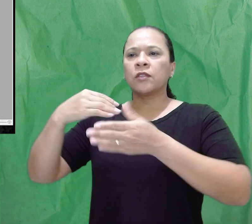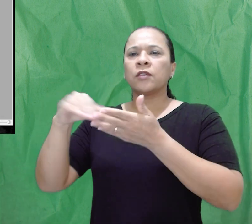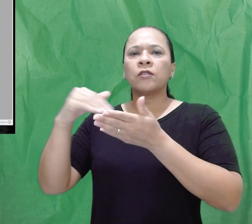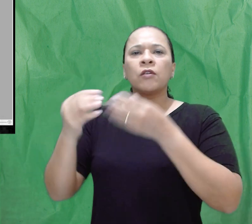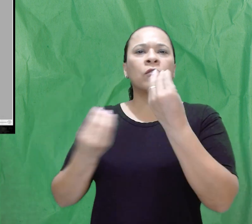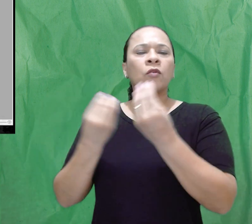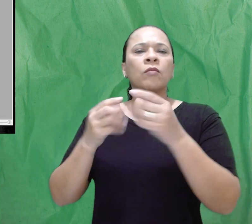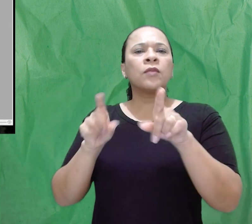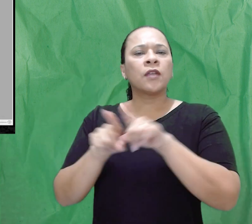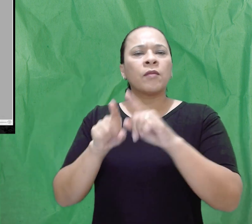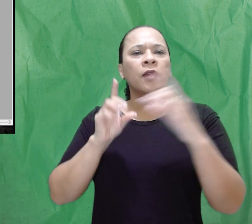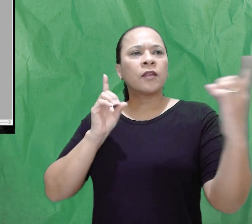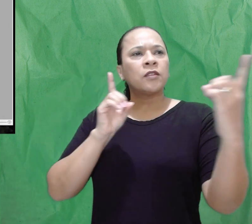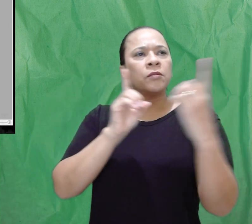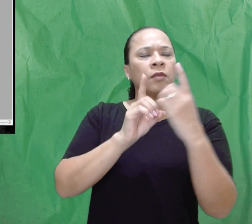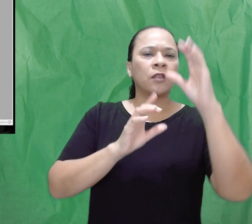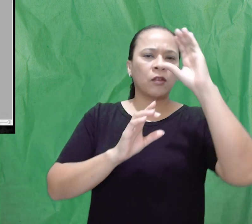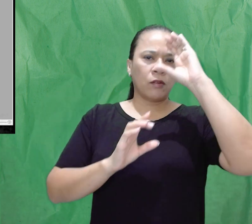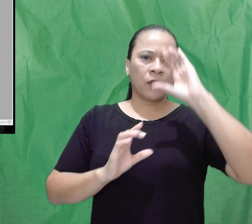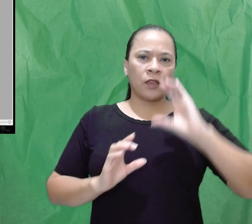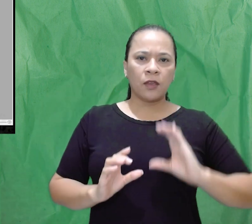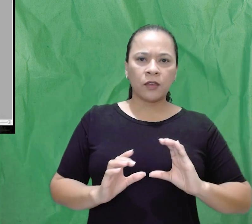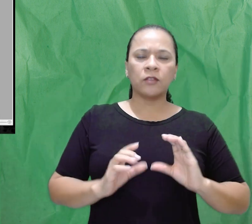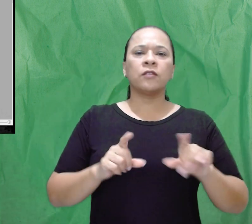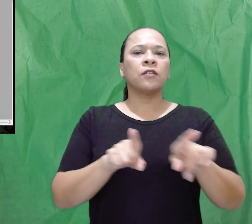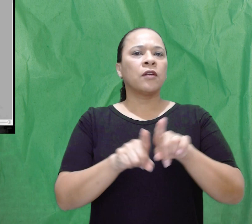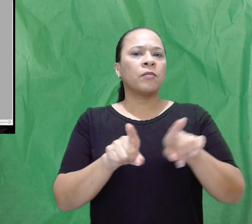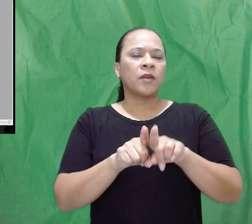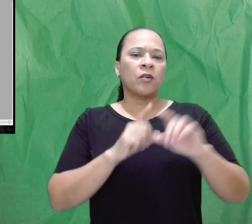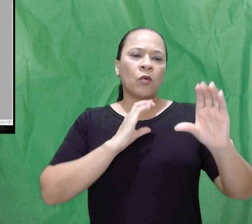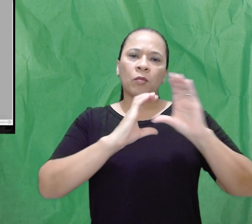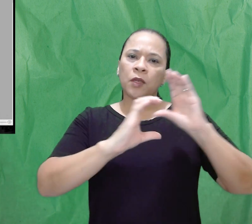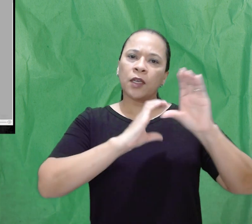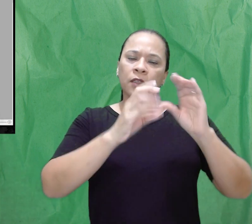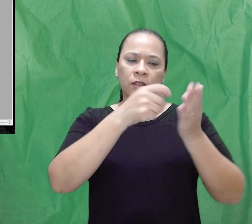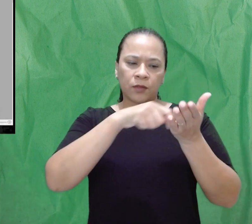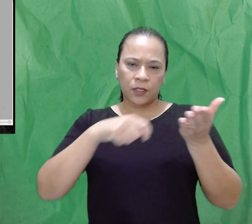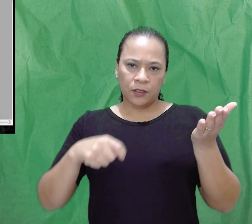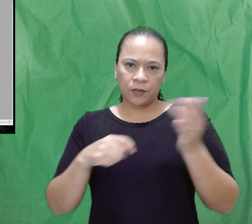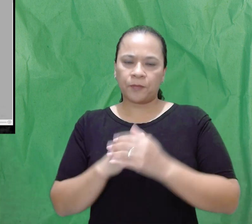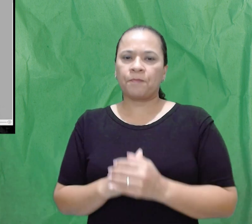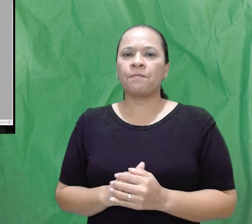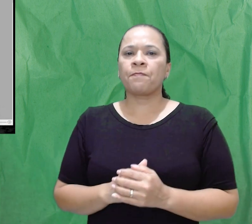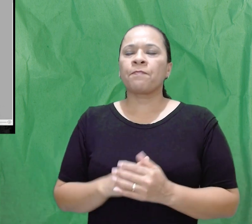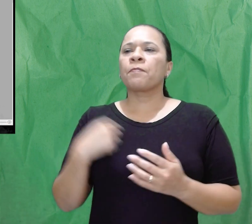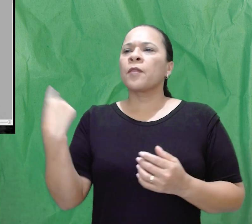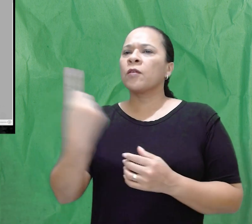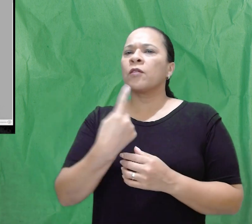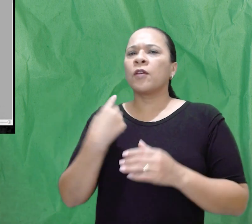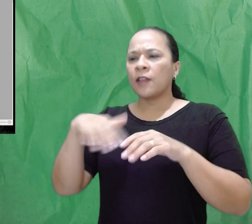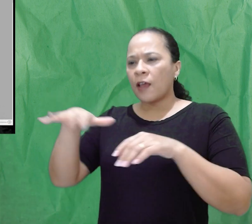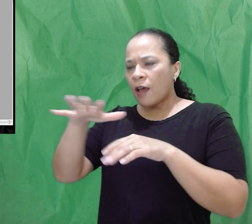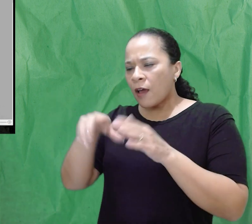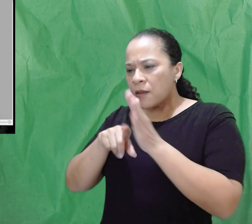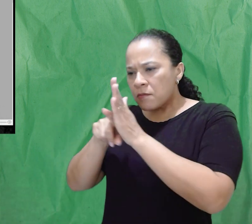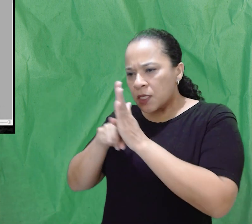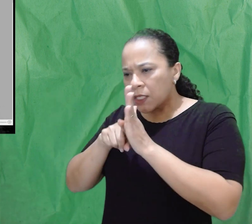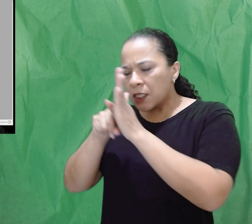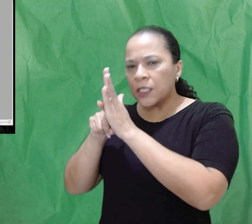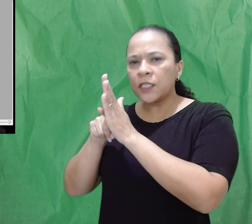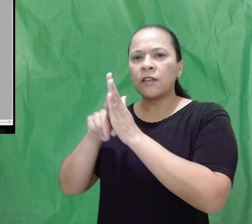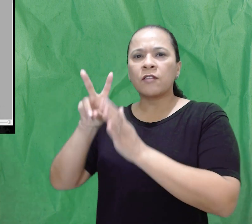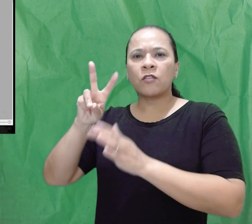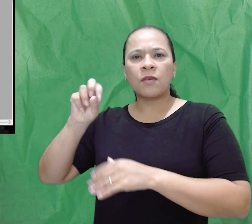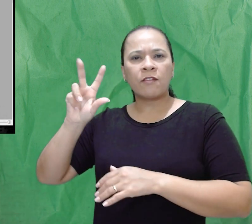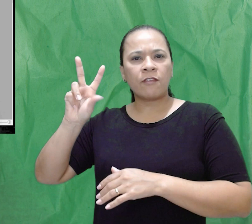cliente e comunicação escrita. Quando pesquisamos sobre ofertas de vagas nessa área, encontramos como